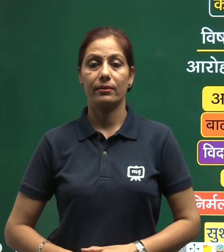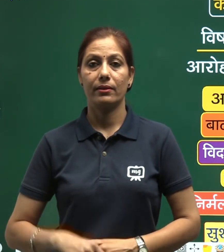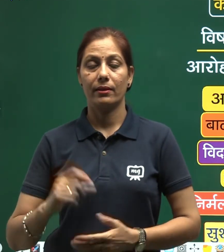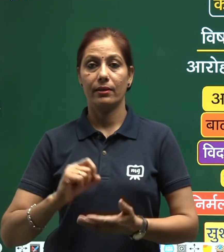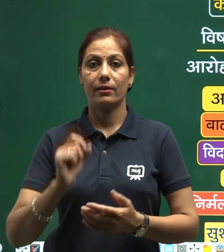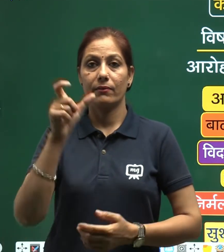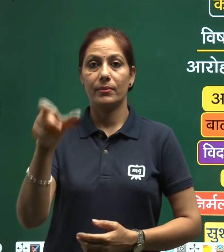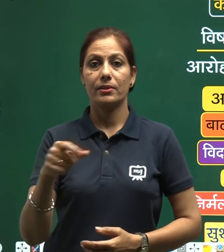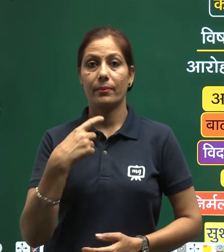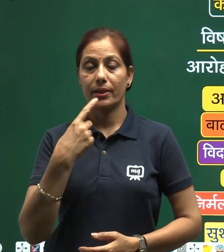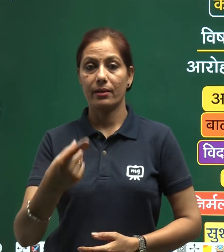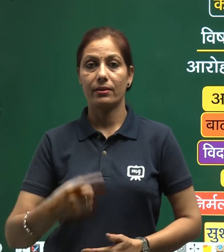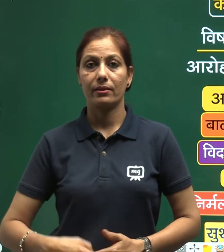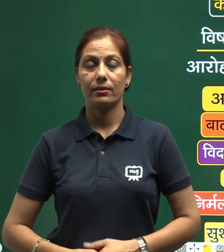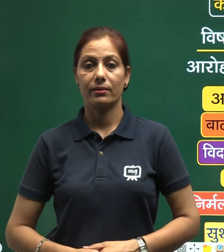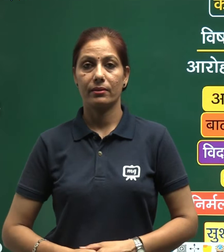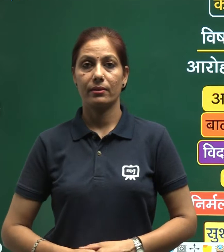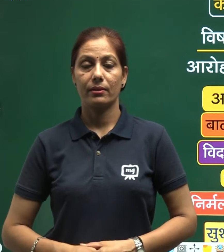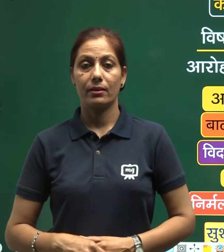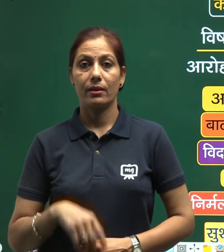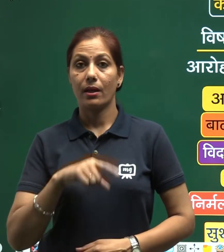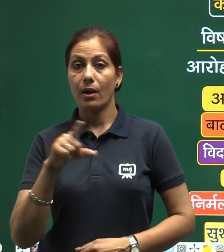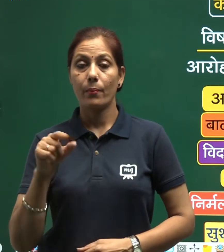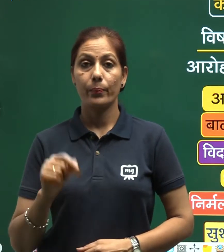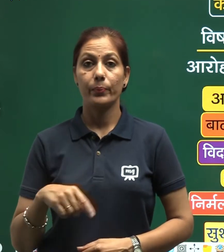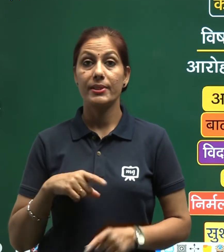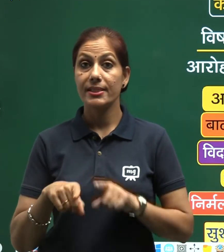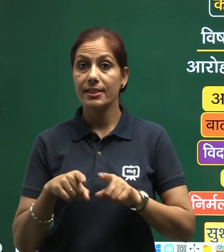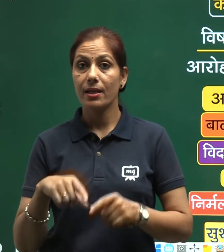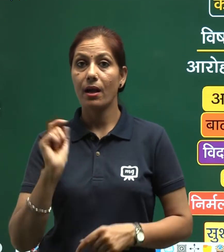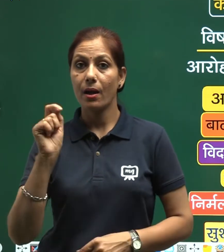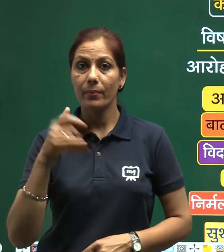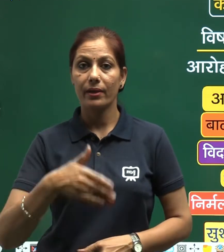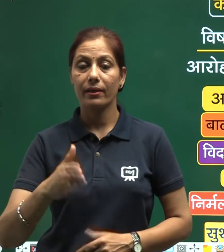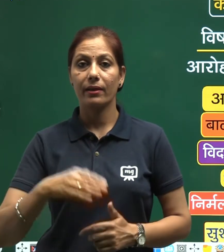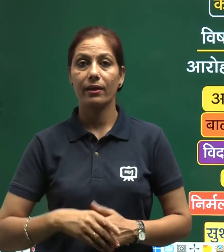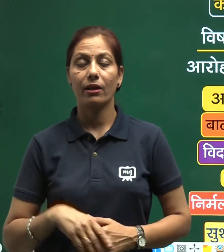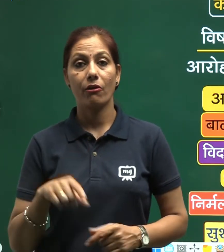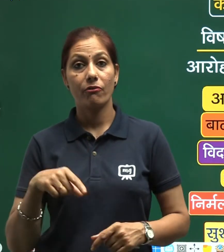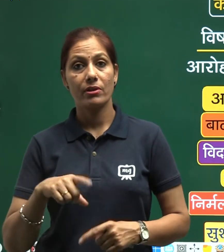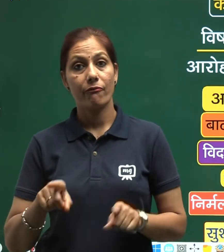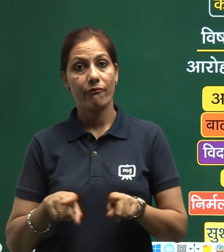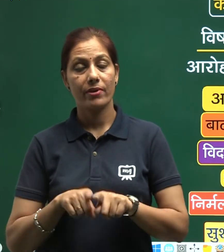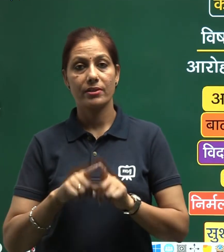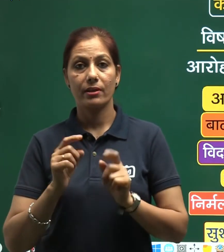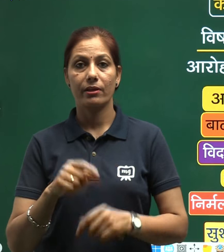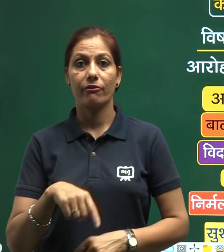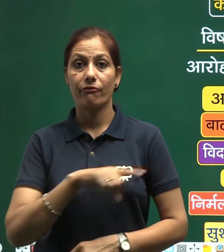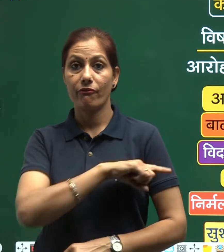लेखक ने बताया था कि आप जैसा कार्य करेंगे वैसा ही फल